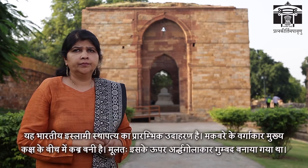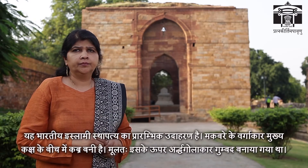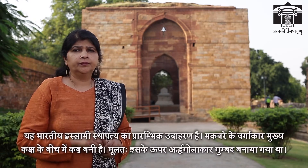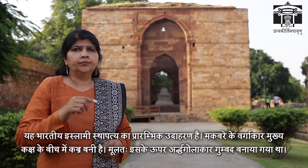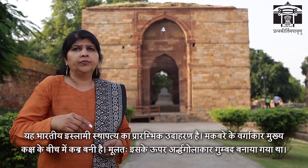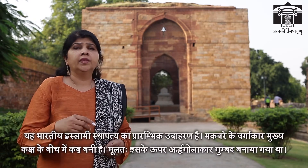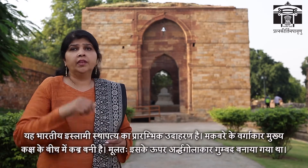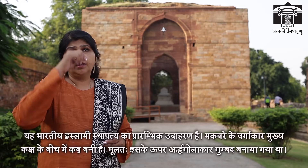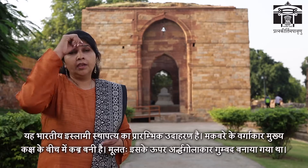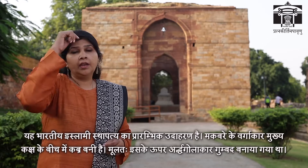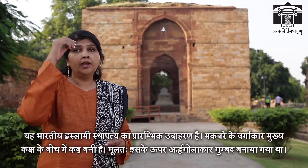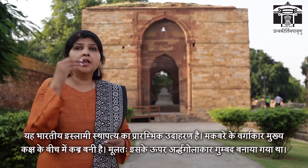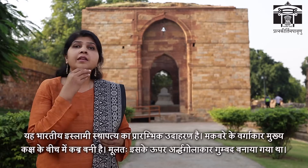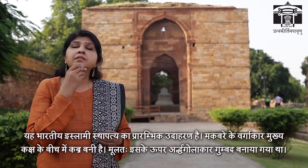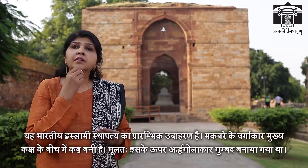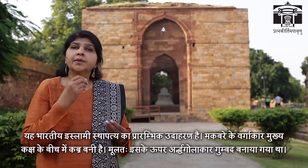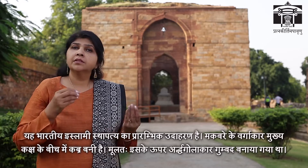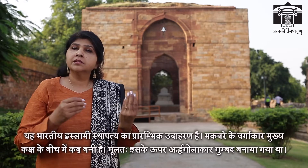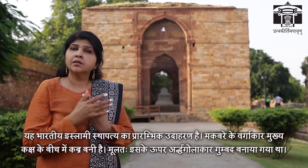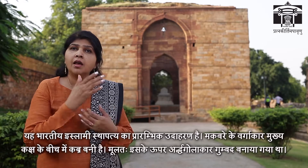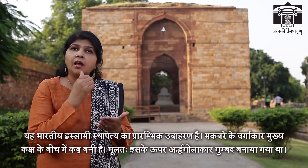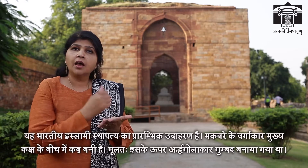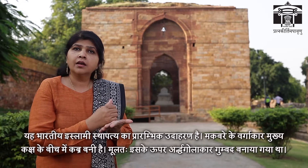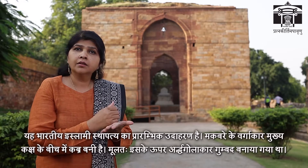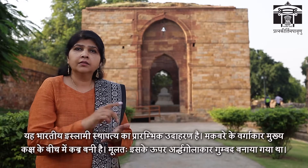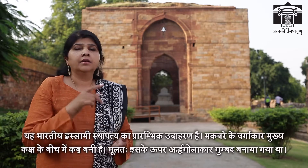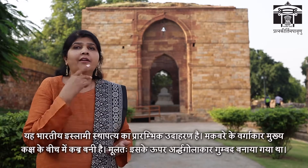यह भारतीय इस्लामी स्थापत्य का प्रारंभिक उदाहरण है।